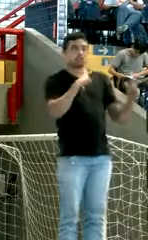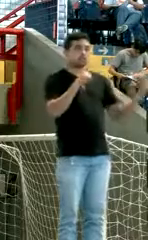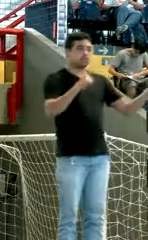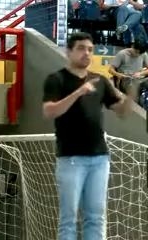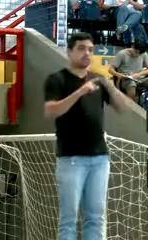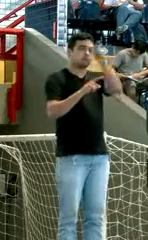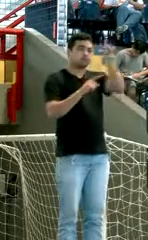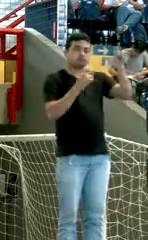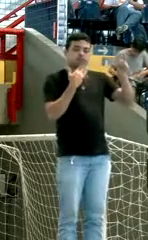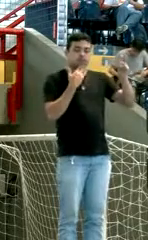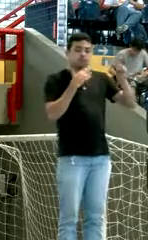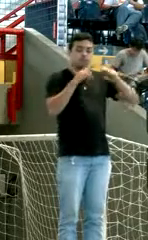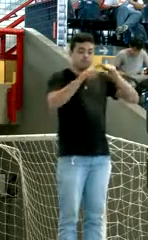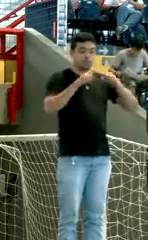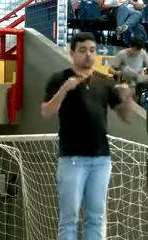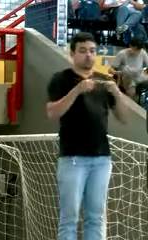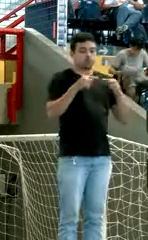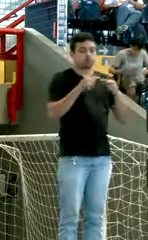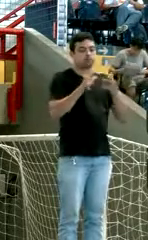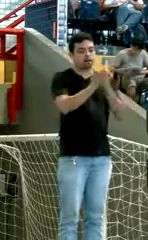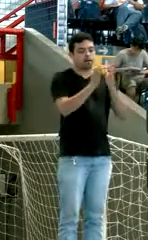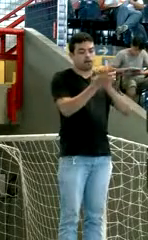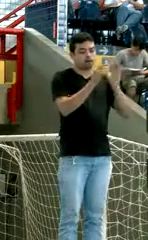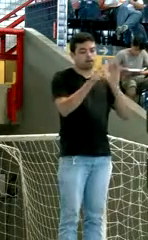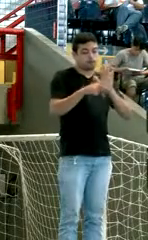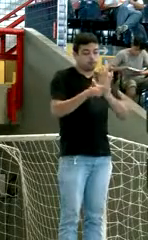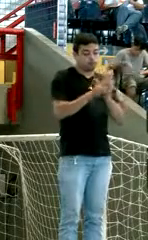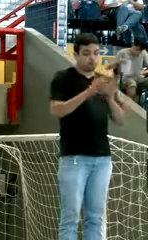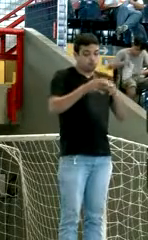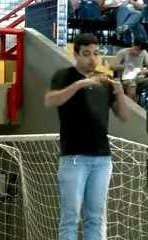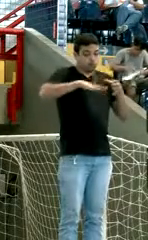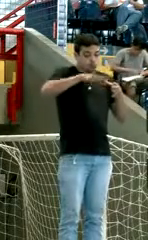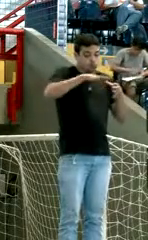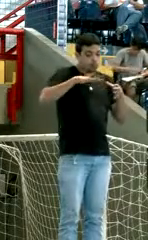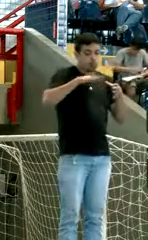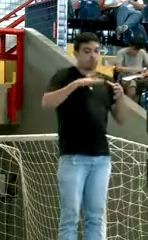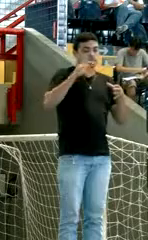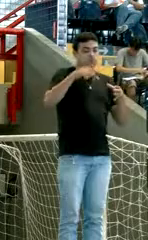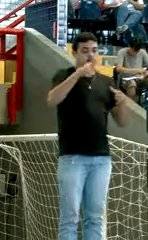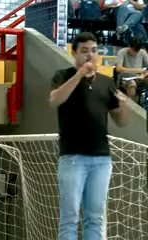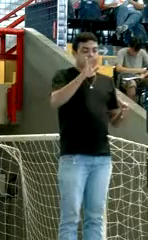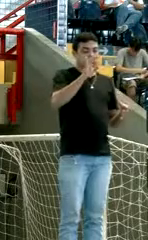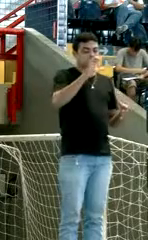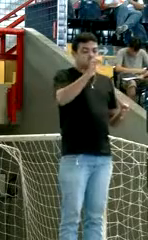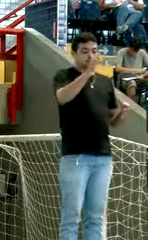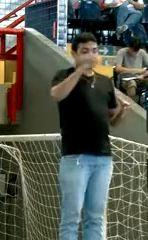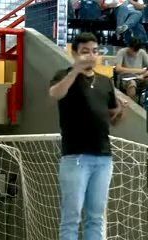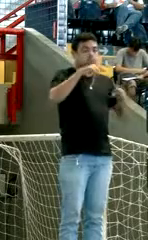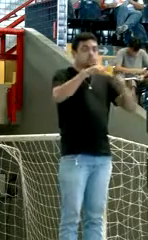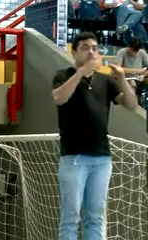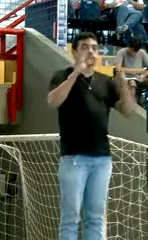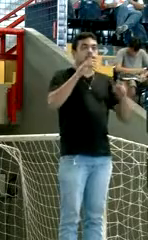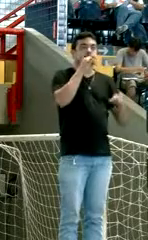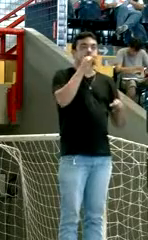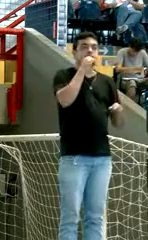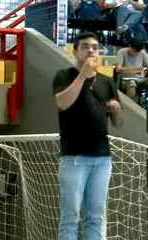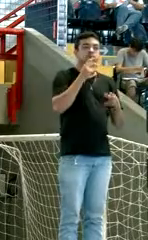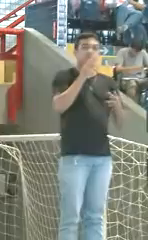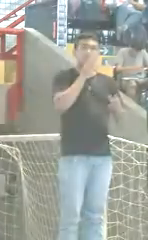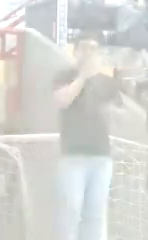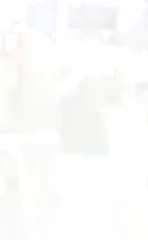portanto, é arte, tá certo? Pertence ao ramo das artes plásticas. O grafite começa mesmo, tem a